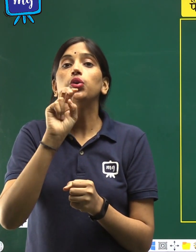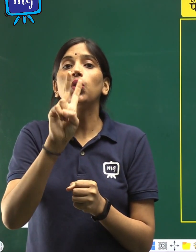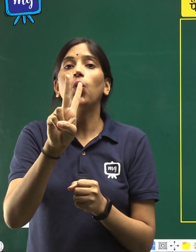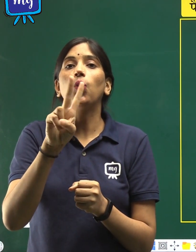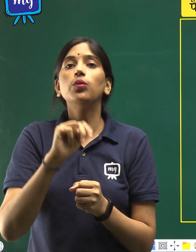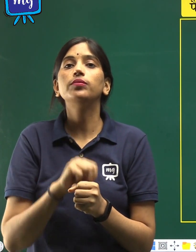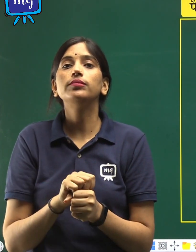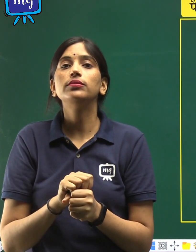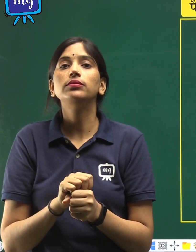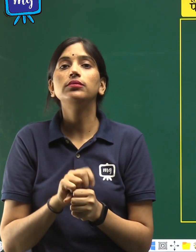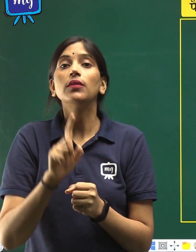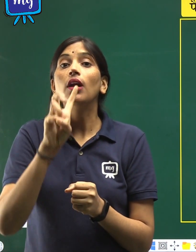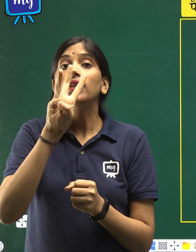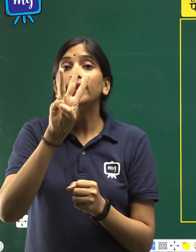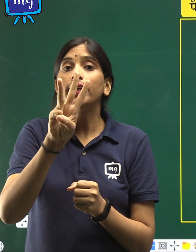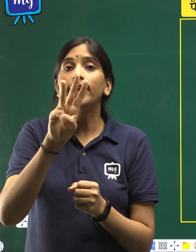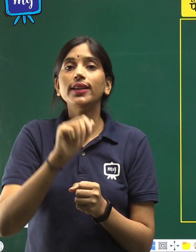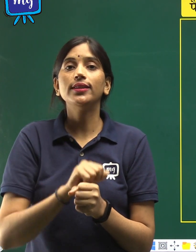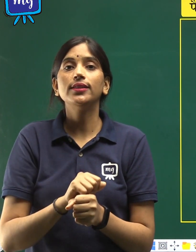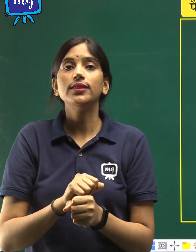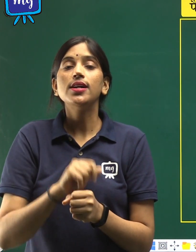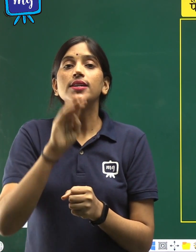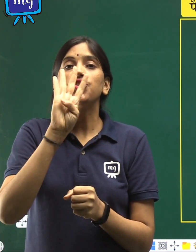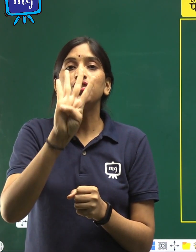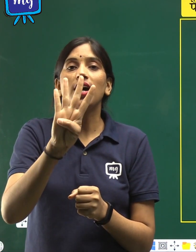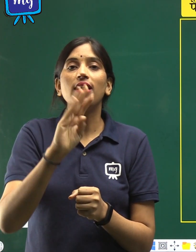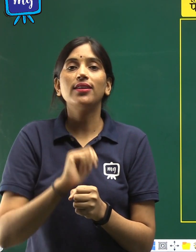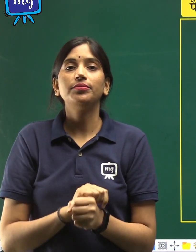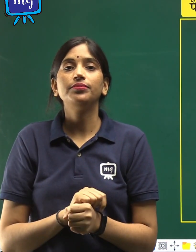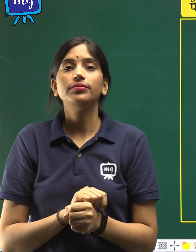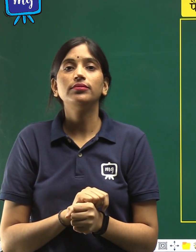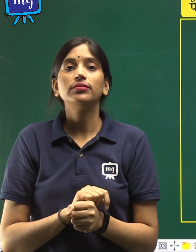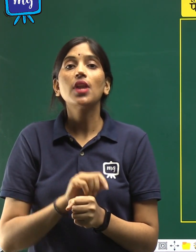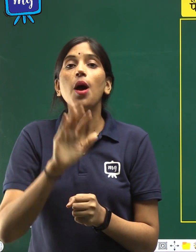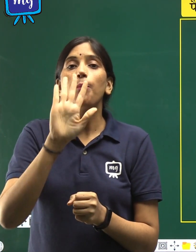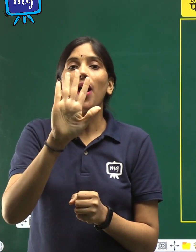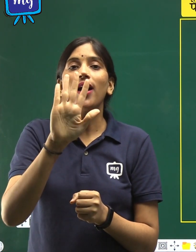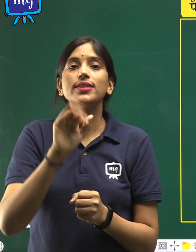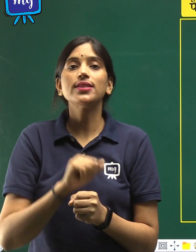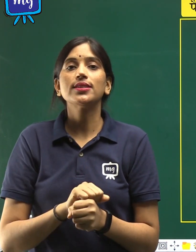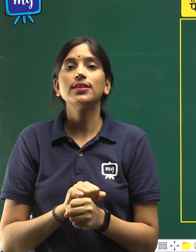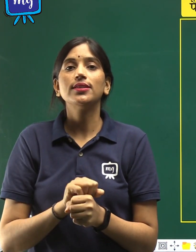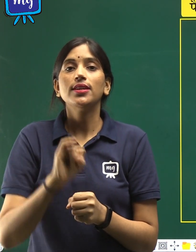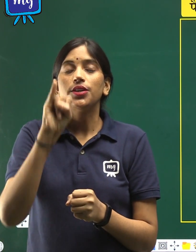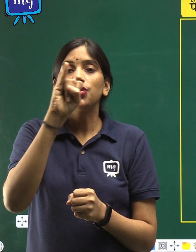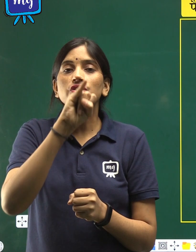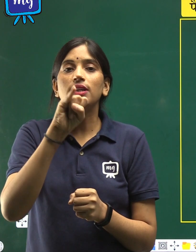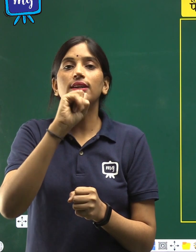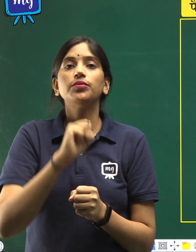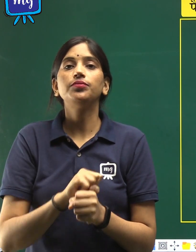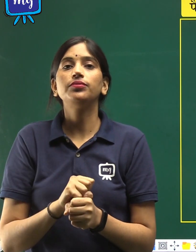2 3 4 5